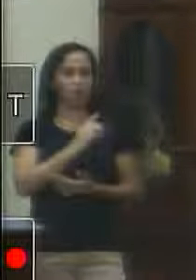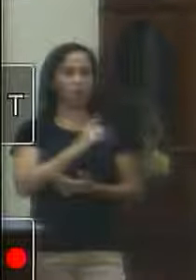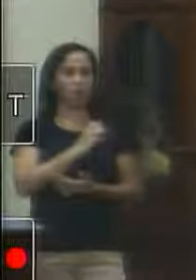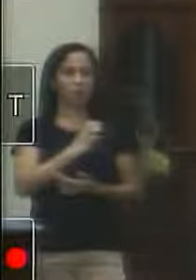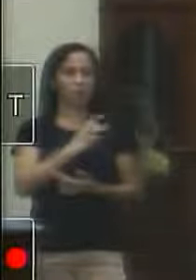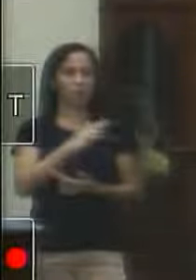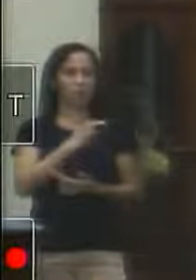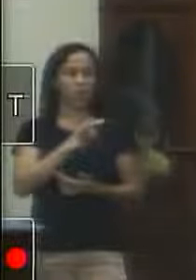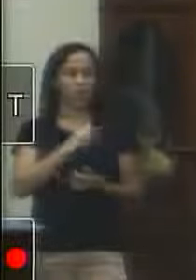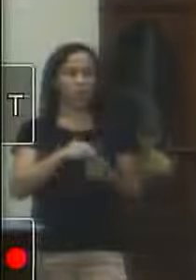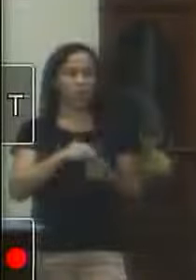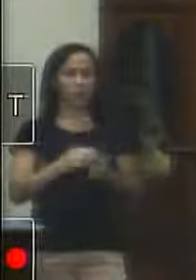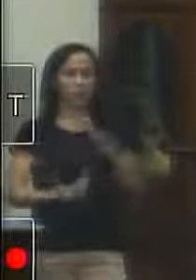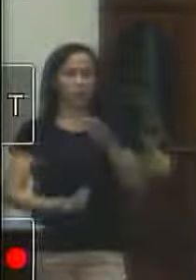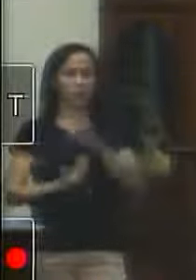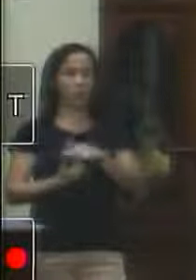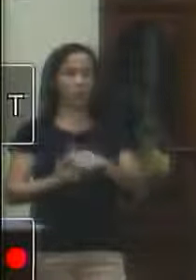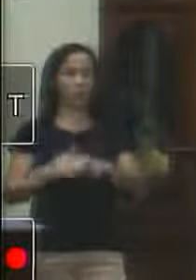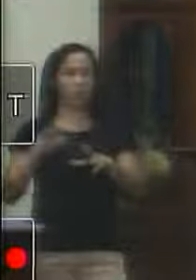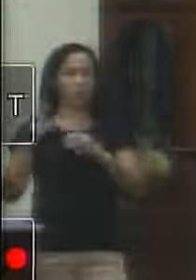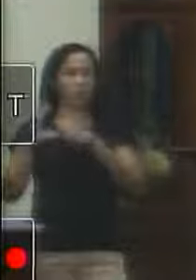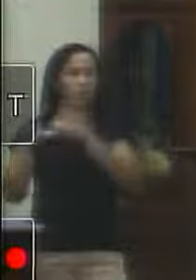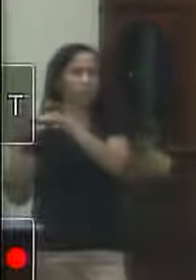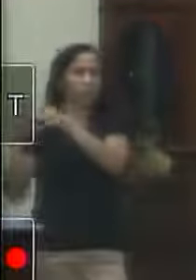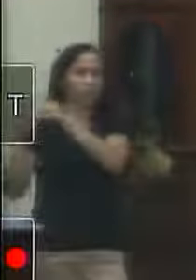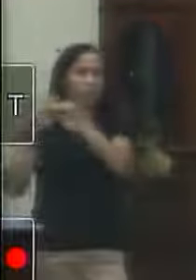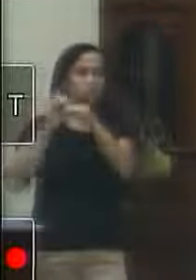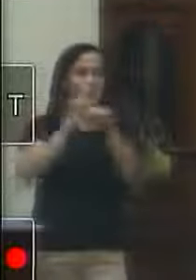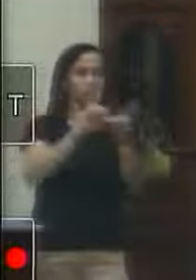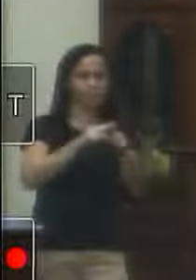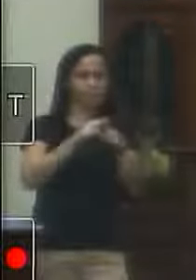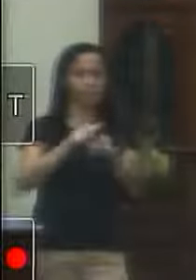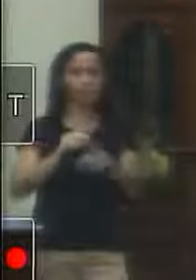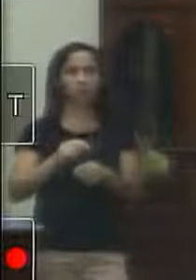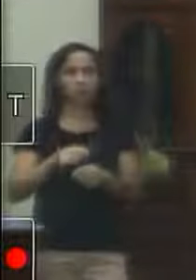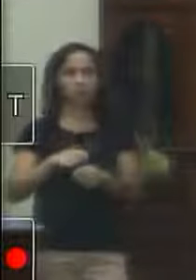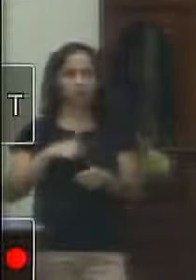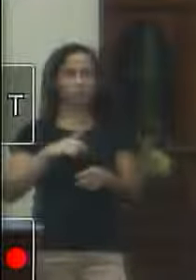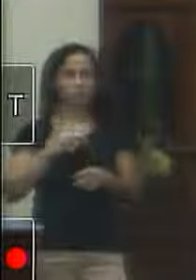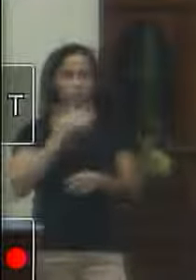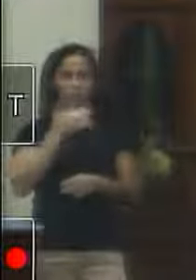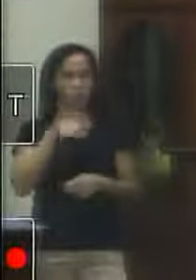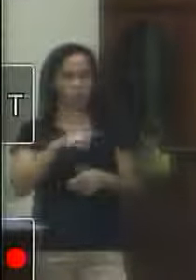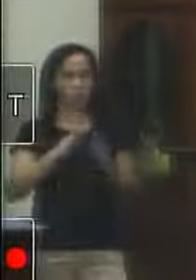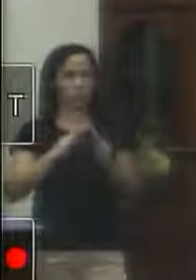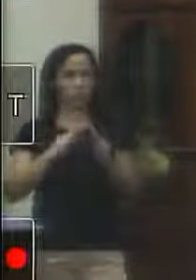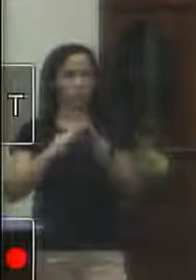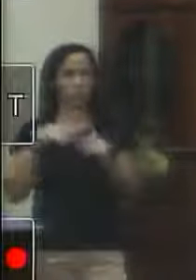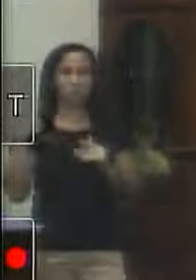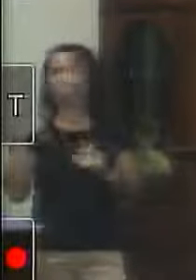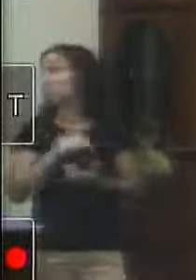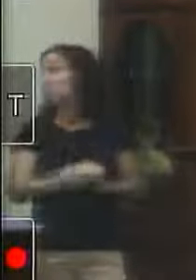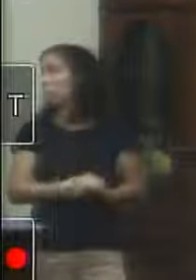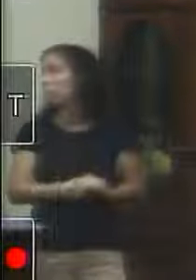municipal, enfim, todo o contexto da obra que chegou ao conhecimento dessa casa,